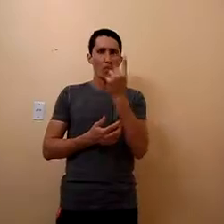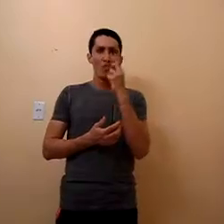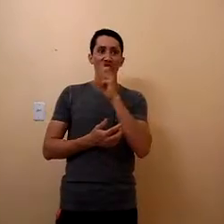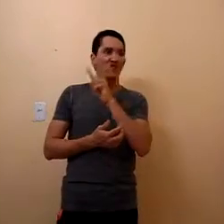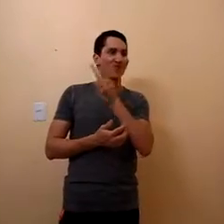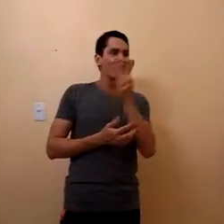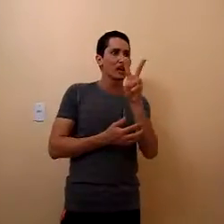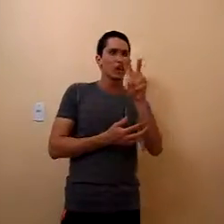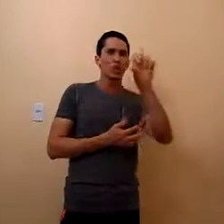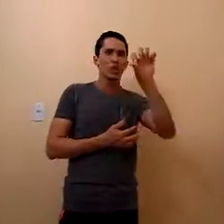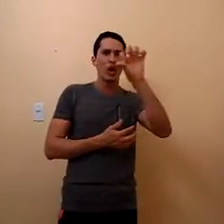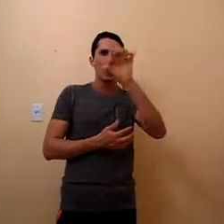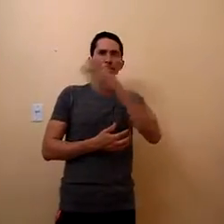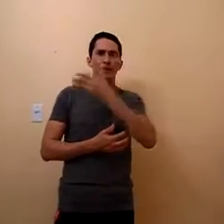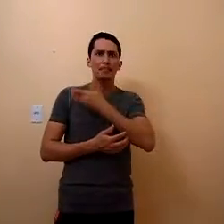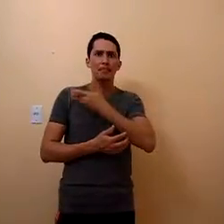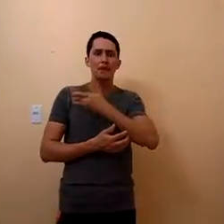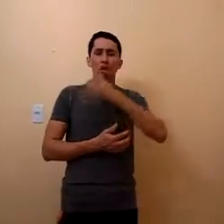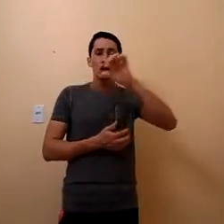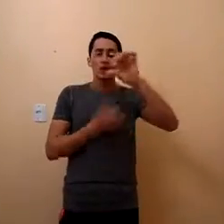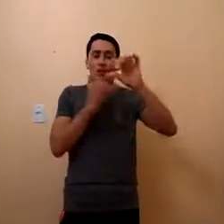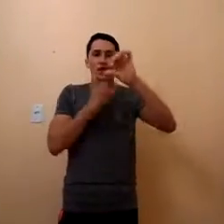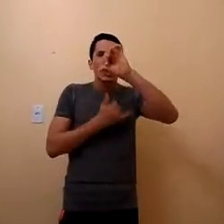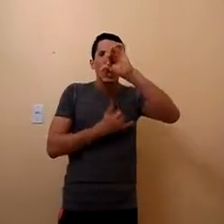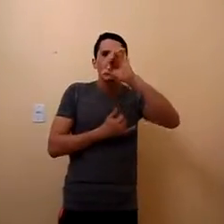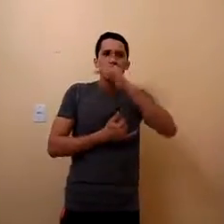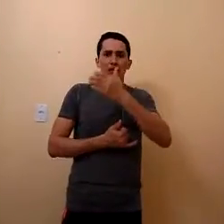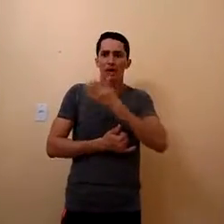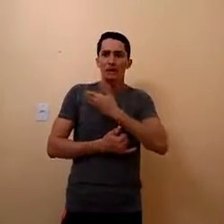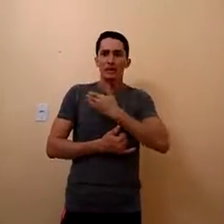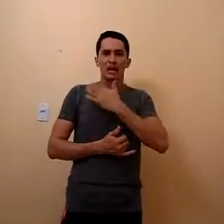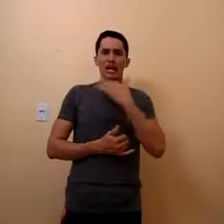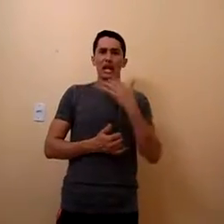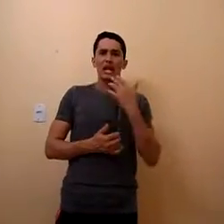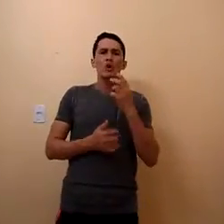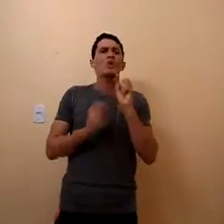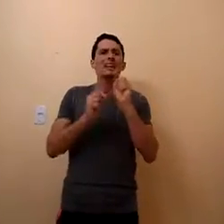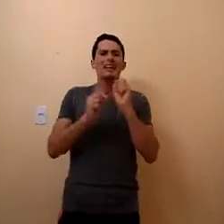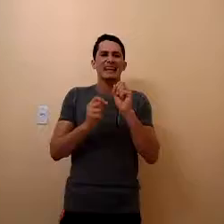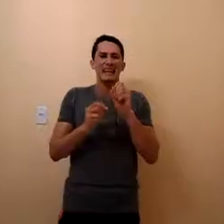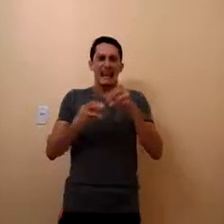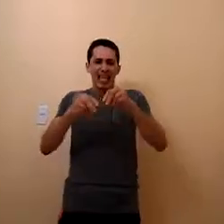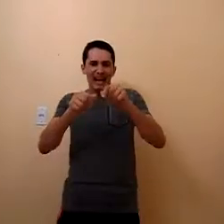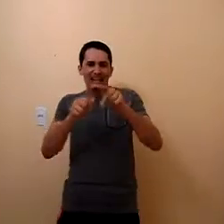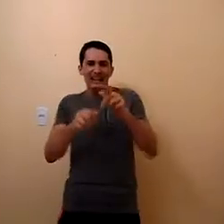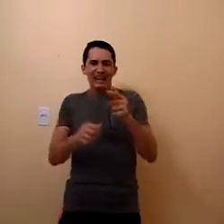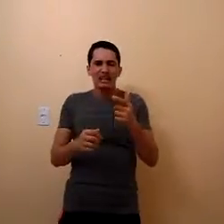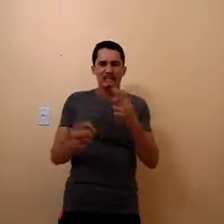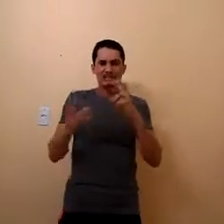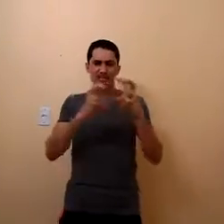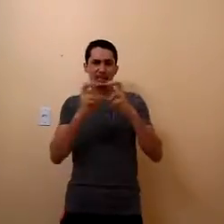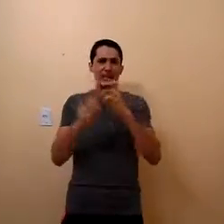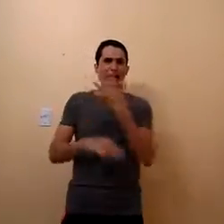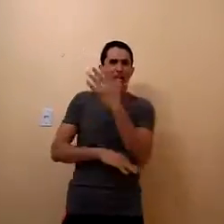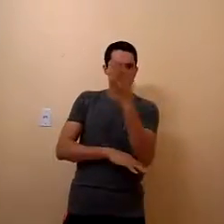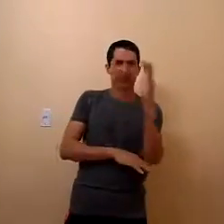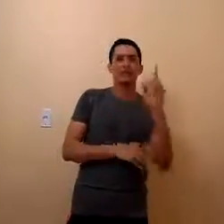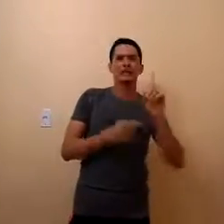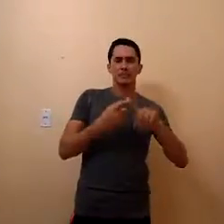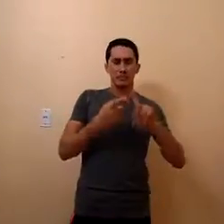rurais em abril do ano passado. A motivação para os crimes foi a disputa pela terra e pela madeira. Uma situação comum na região que fica na porta